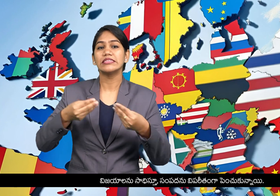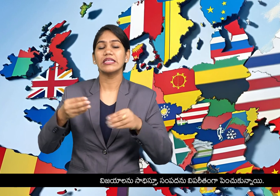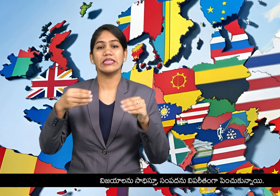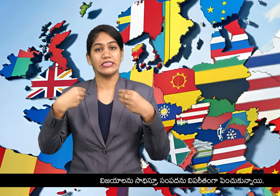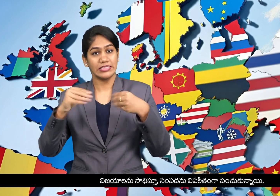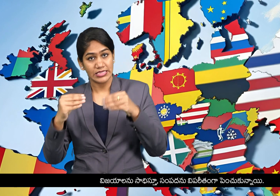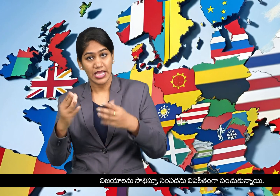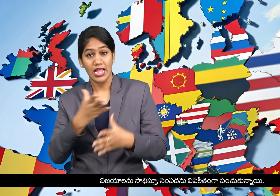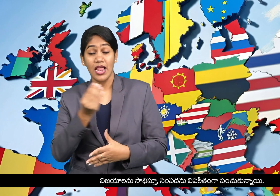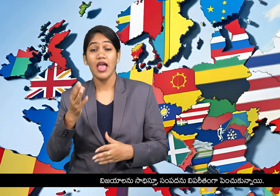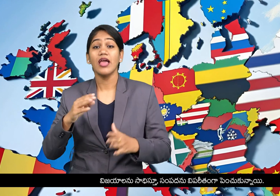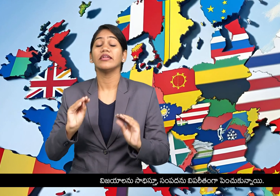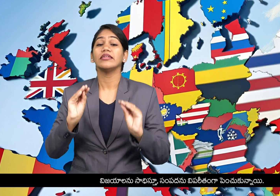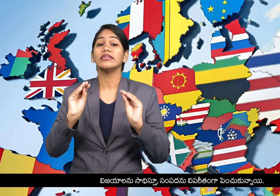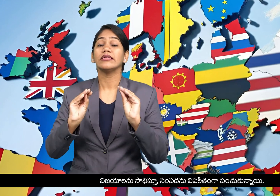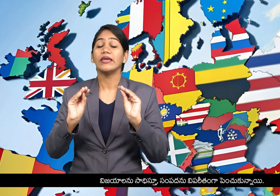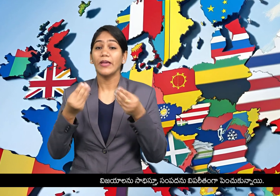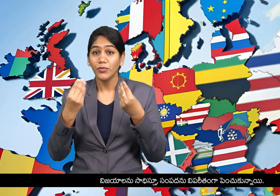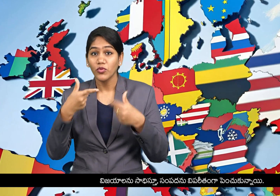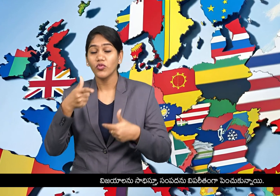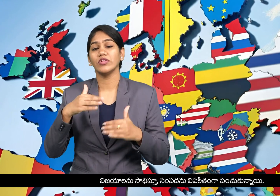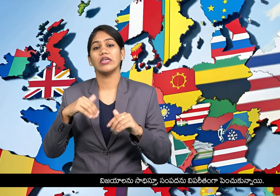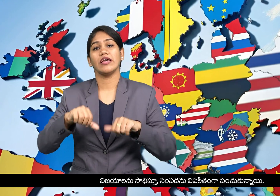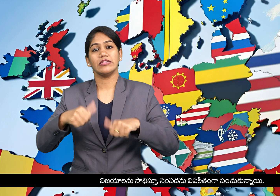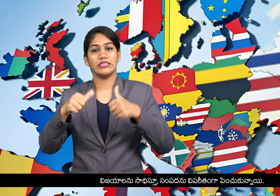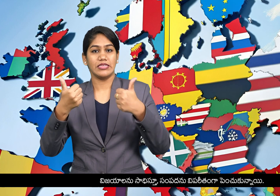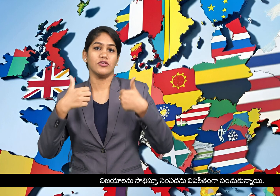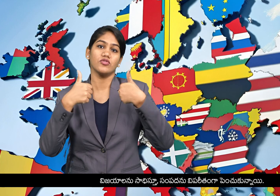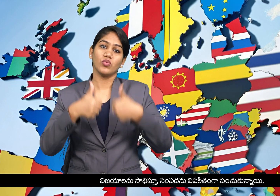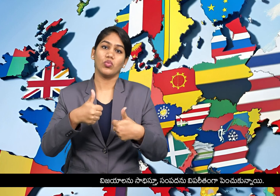సాధిస్తూ సంపదను విపరీతంగా పెంచుకున్నాయి.